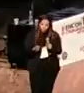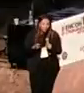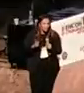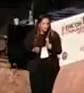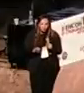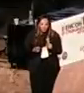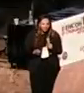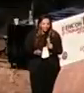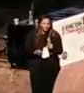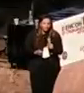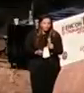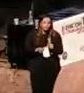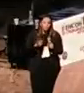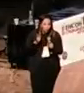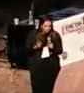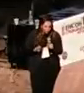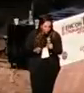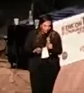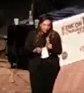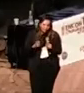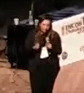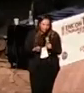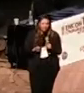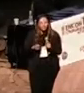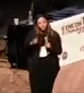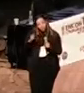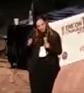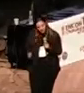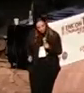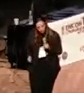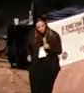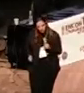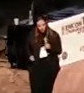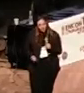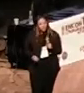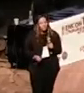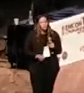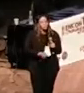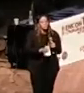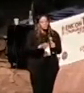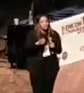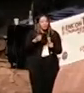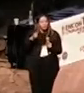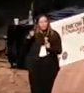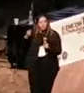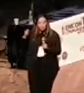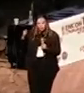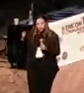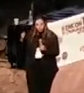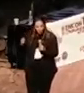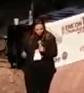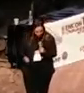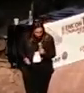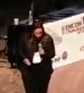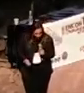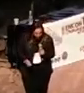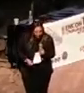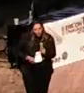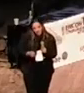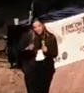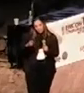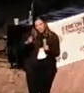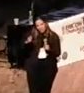em tudo que a gente fizer Então conte Sandra com a SEDUC Fórum